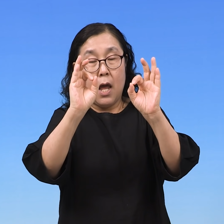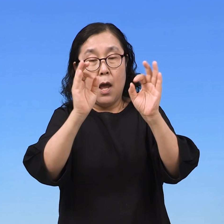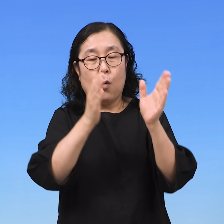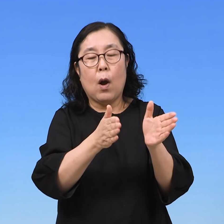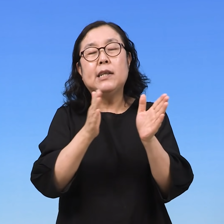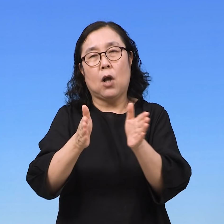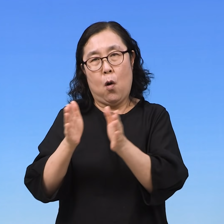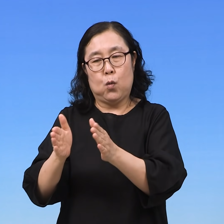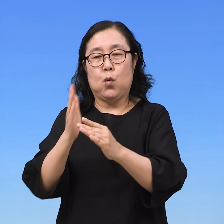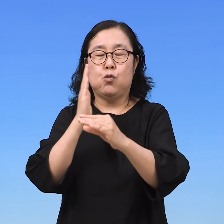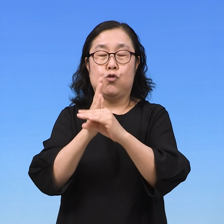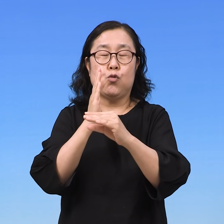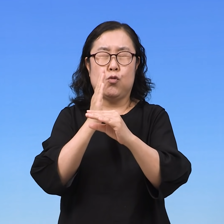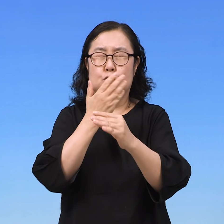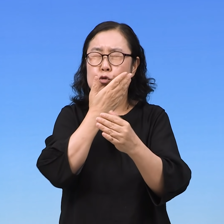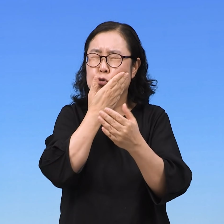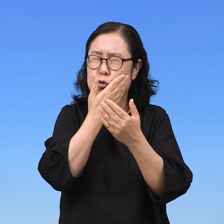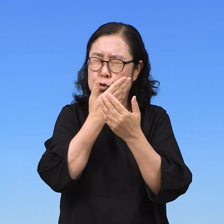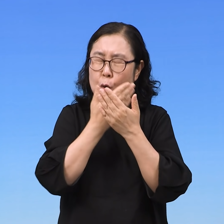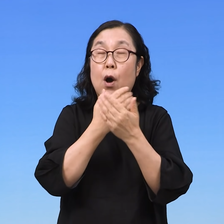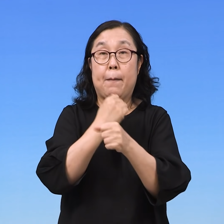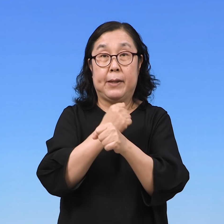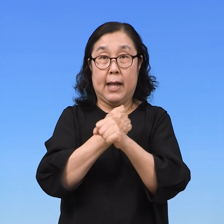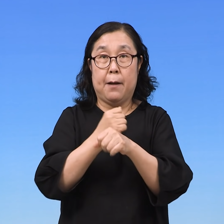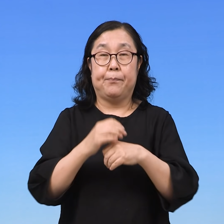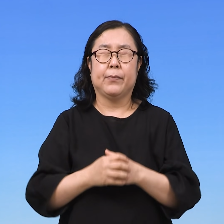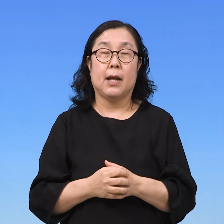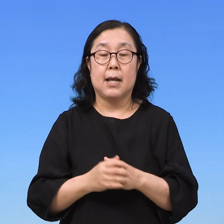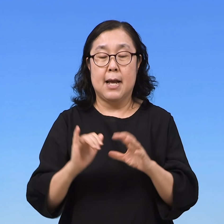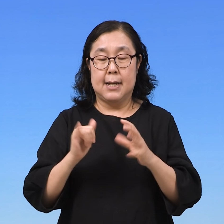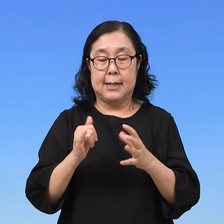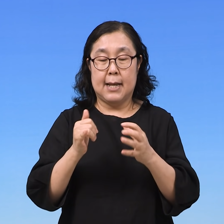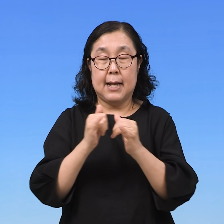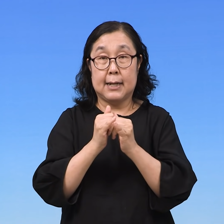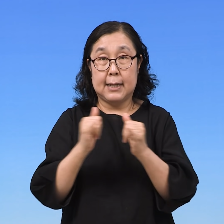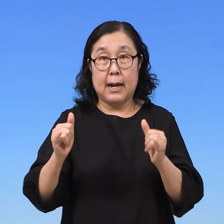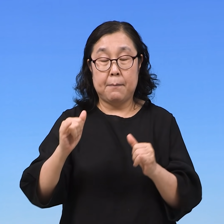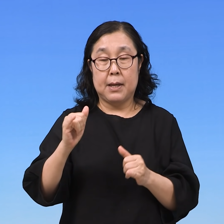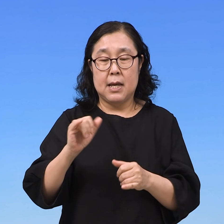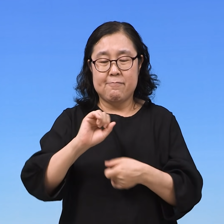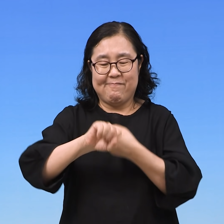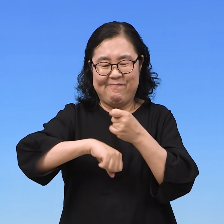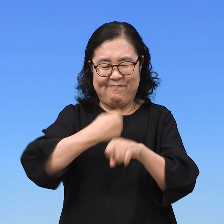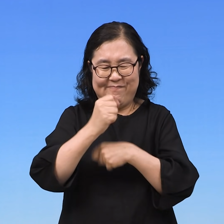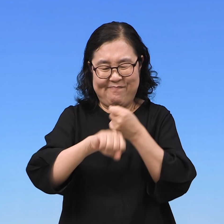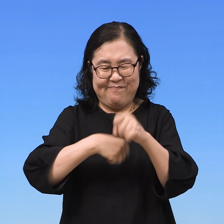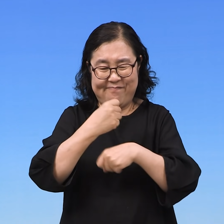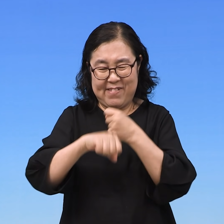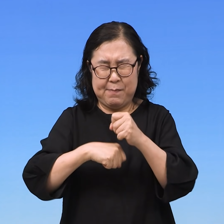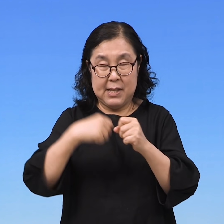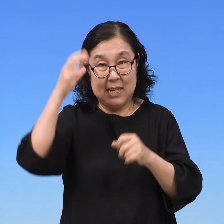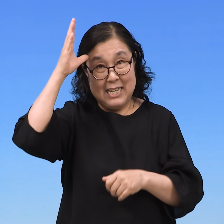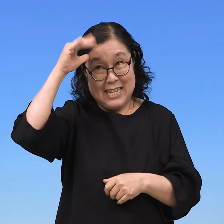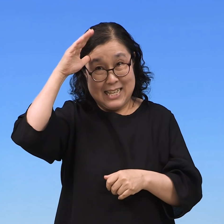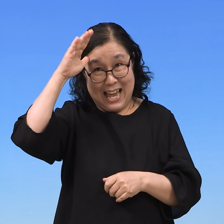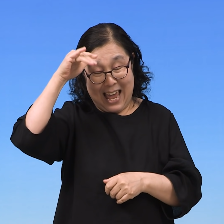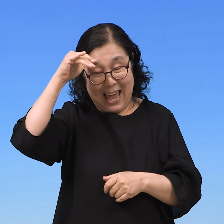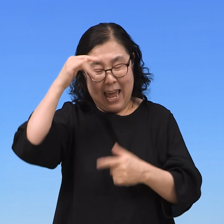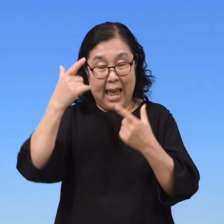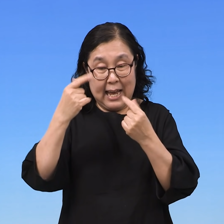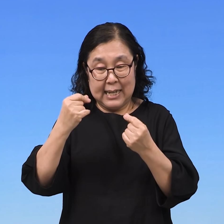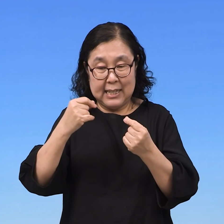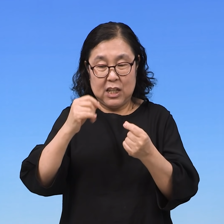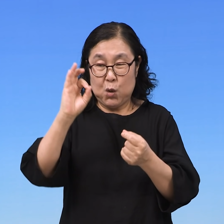때문에요, 세상 사람들이 이런 이야기들 잘 하잖아요. 개같이 벌어도 짐승같이 벌어도 개같이